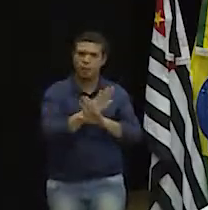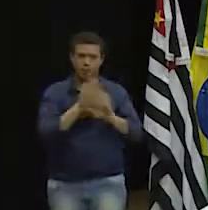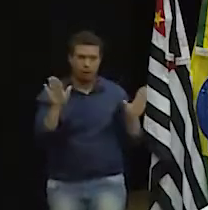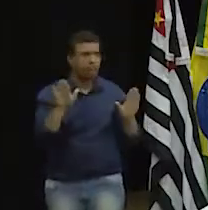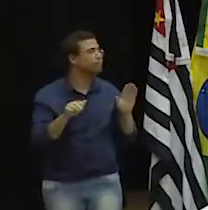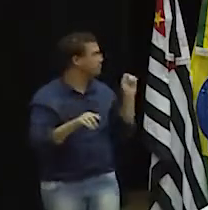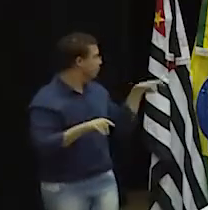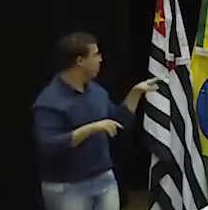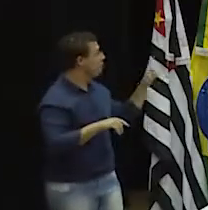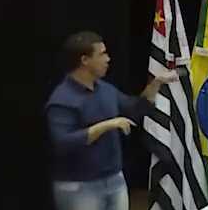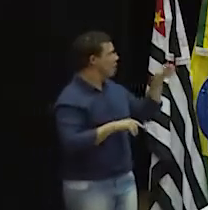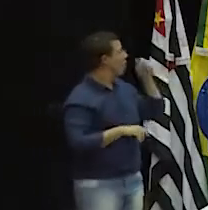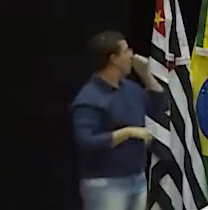fábulas.